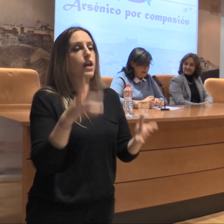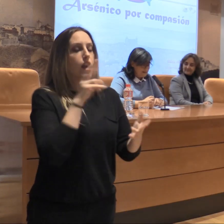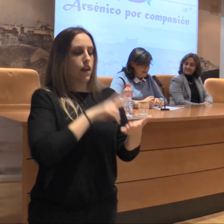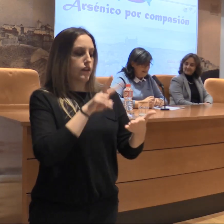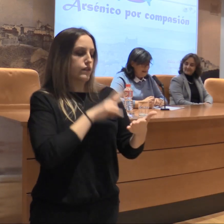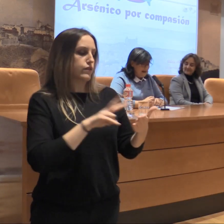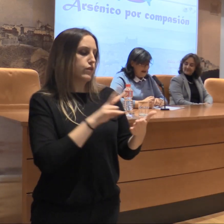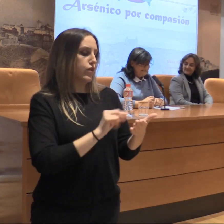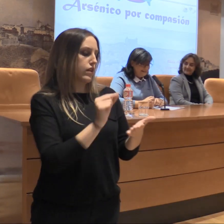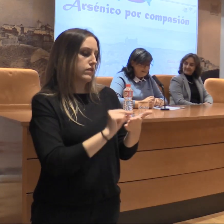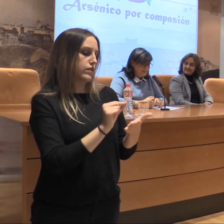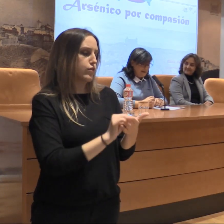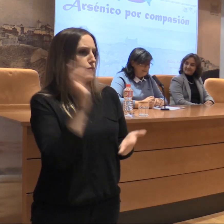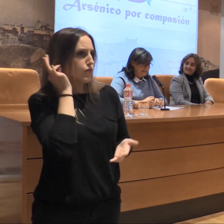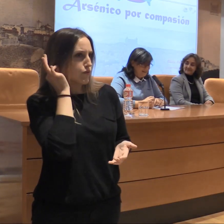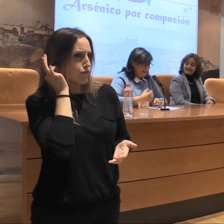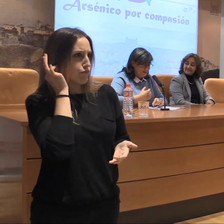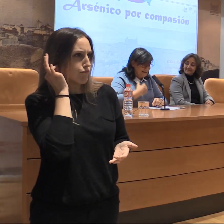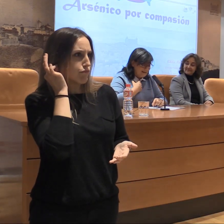de mujeres,